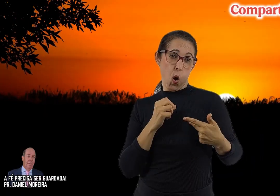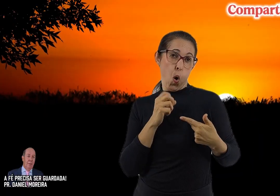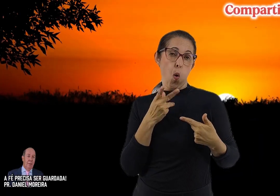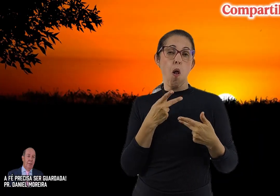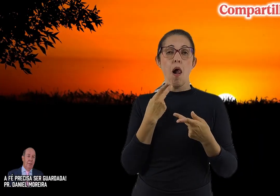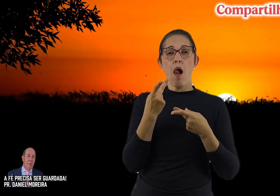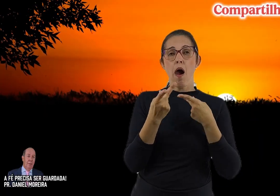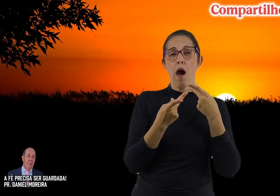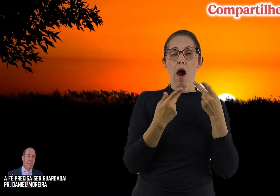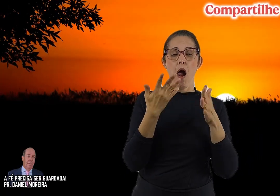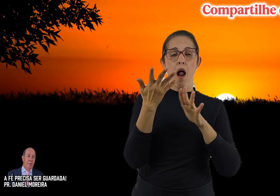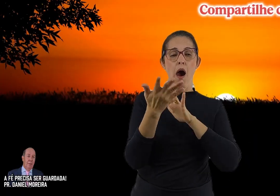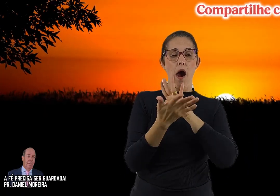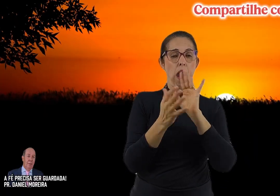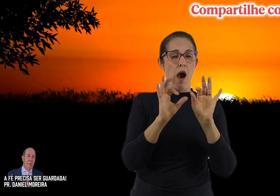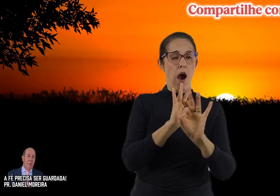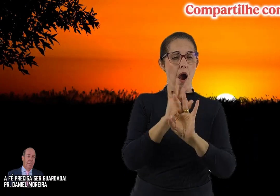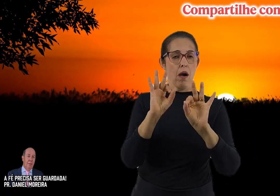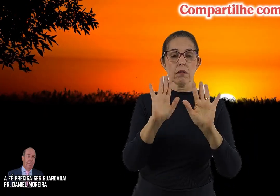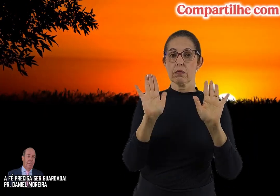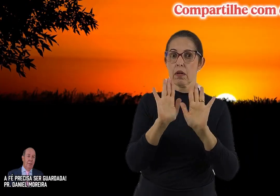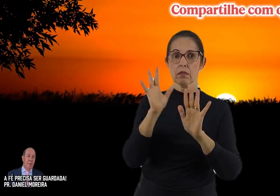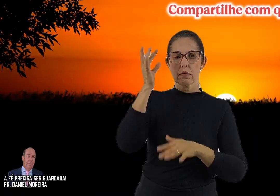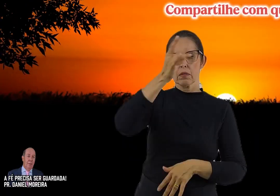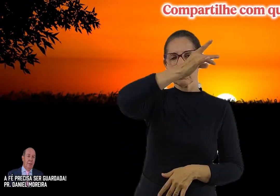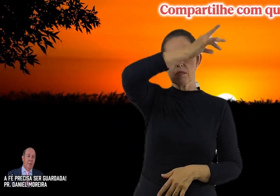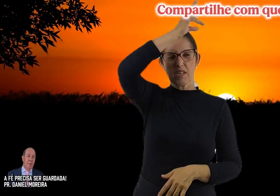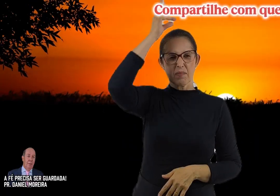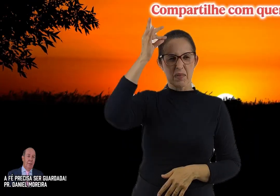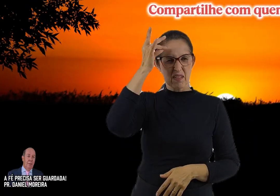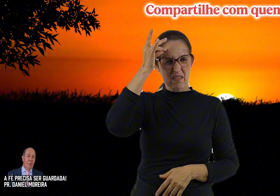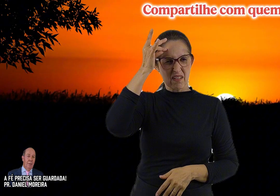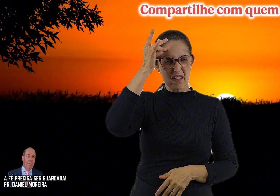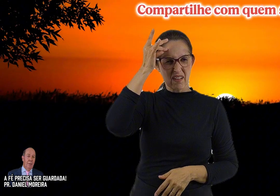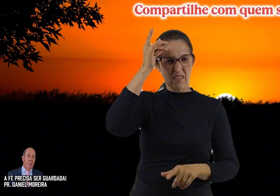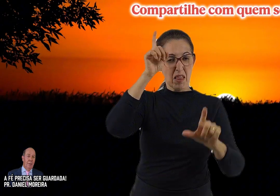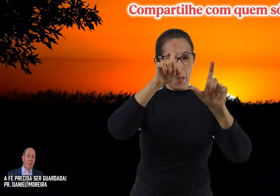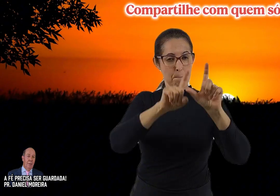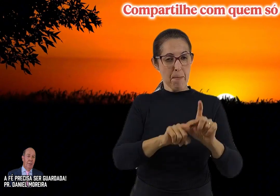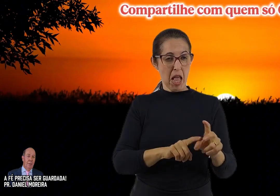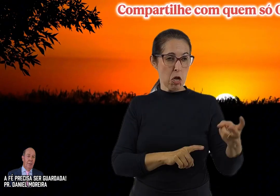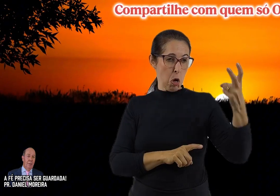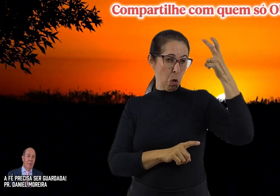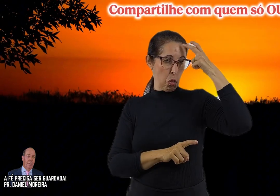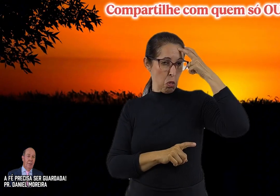O Espírito Santo não precisa de capacidade cultural,